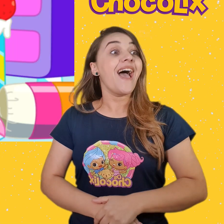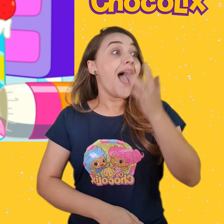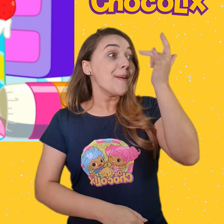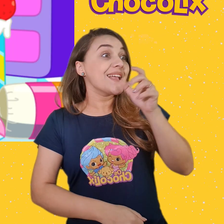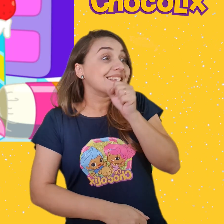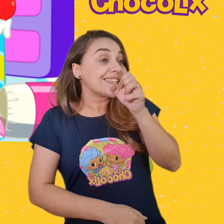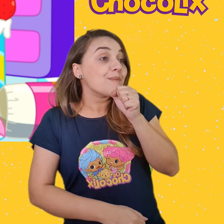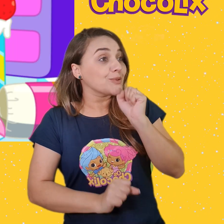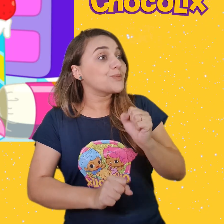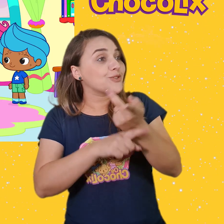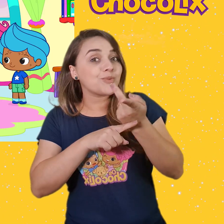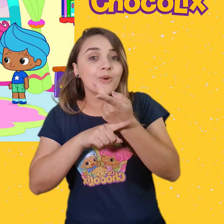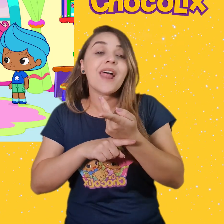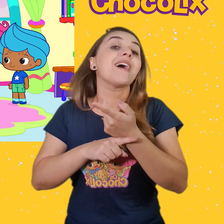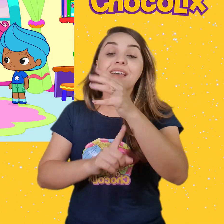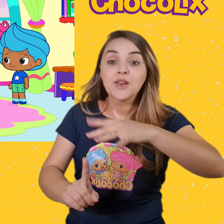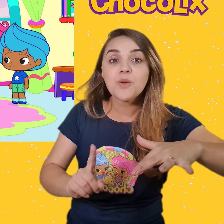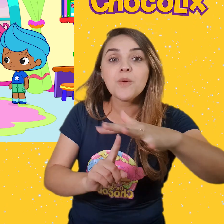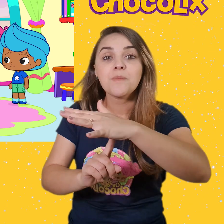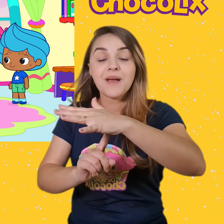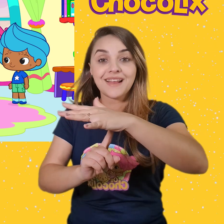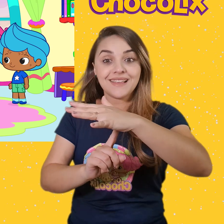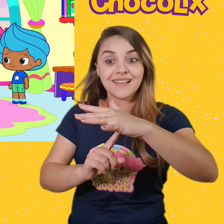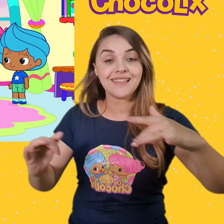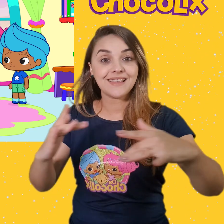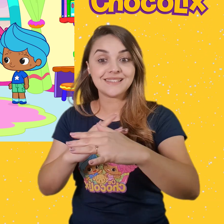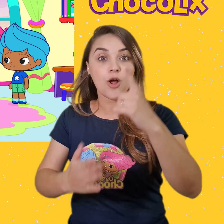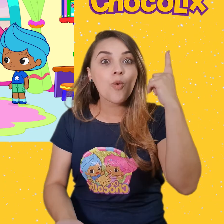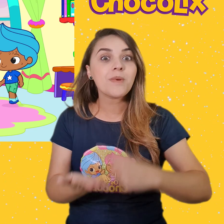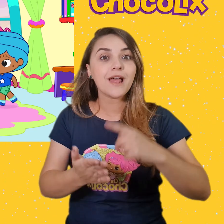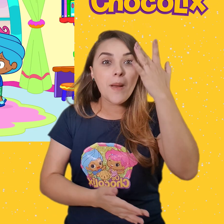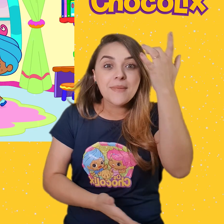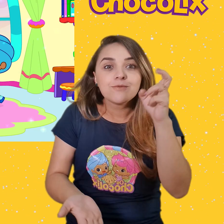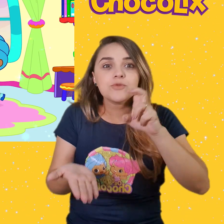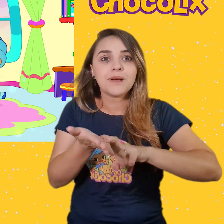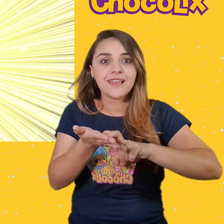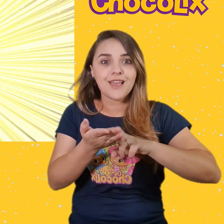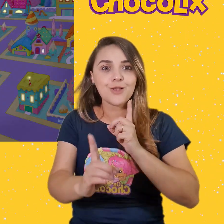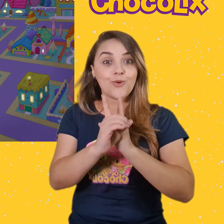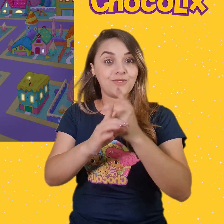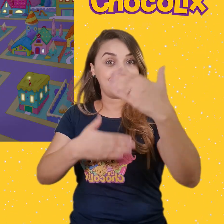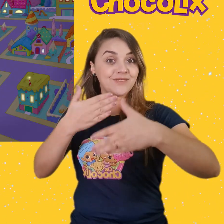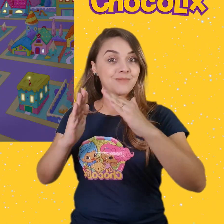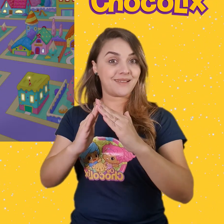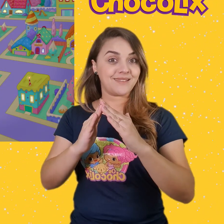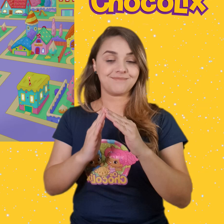Boa ideia! Podemos começar pelo parque da cidade. Então, combinado. Amanhã cedinho a gente se encontra na porta da minha